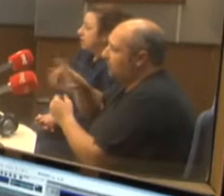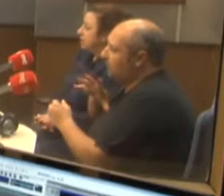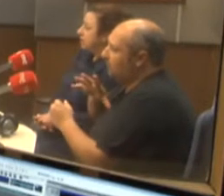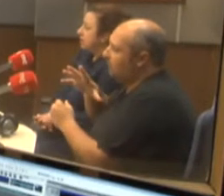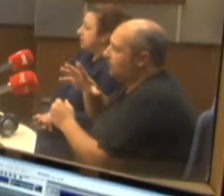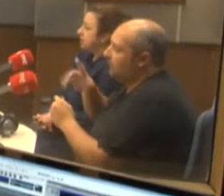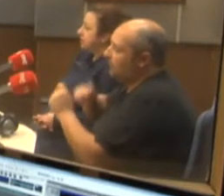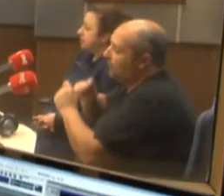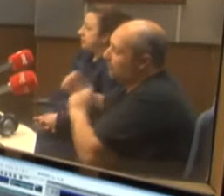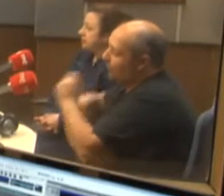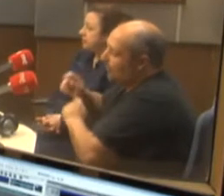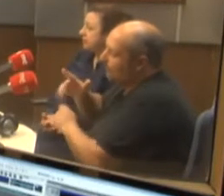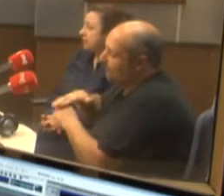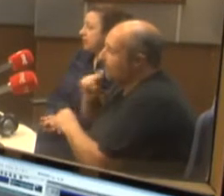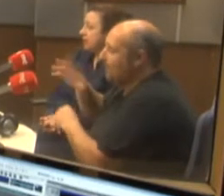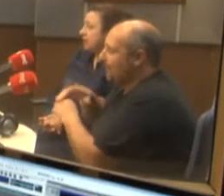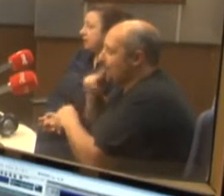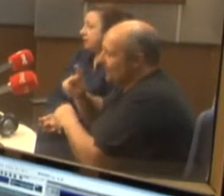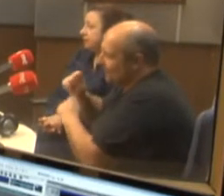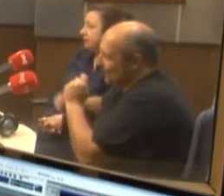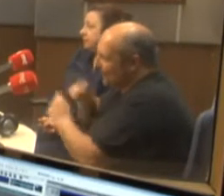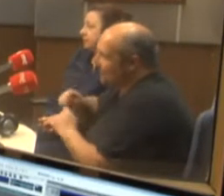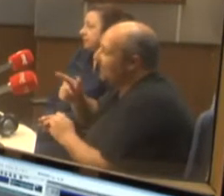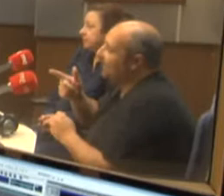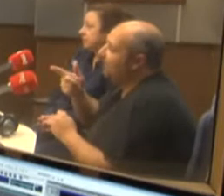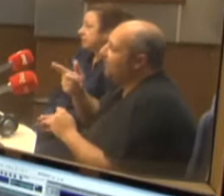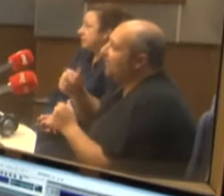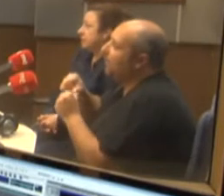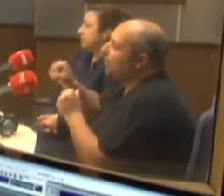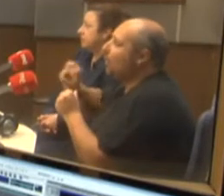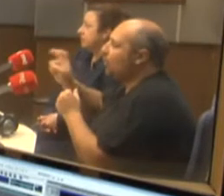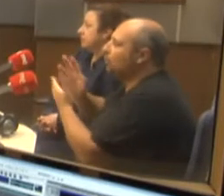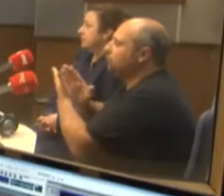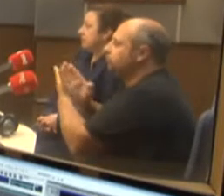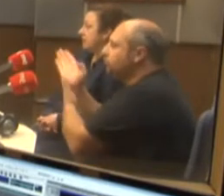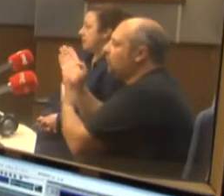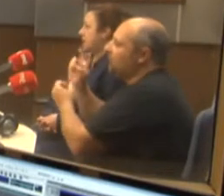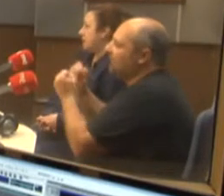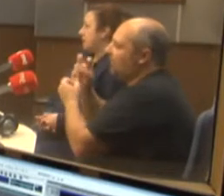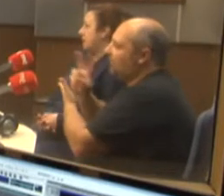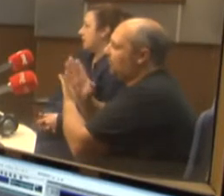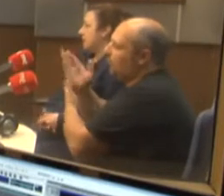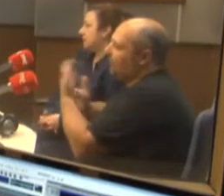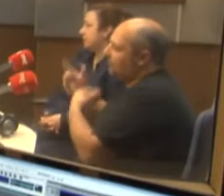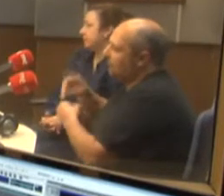fundación, con la asociación, perdón, y vamos a poner en marcha otro tipo de actividades de colaboración, hacer la